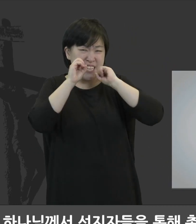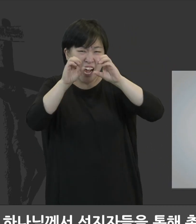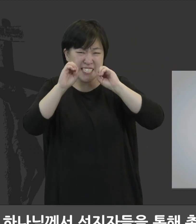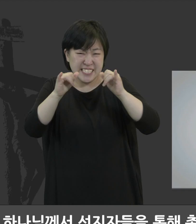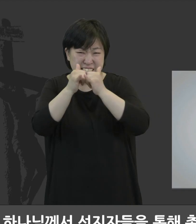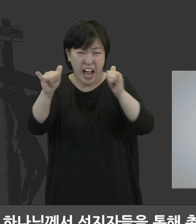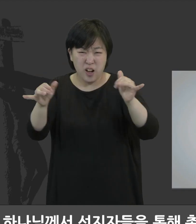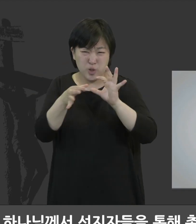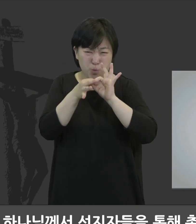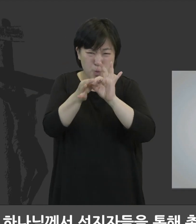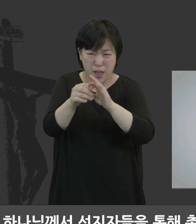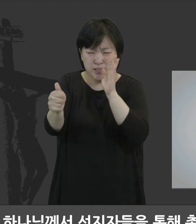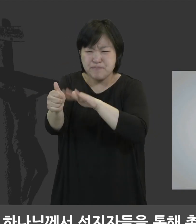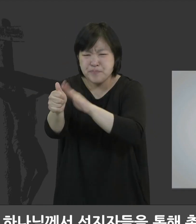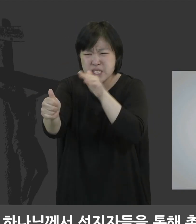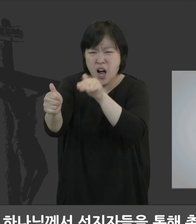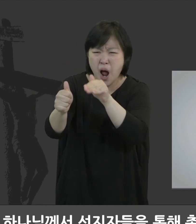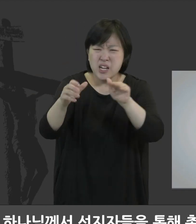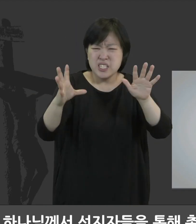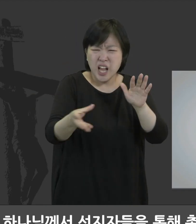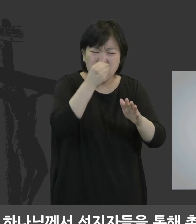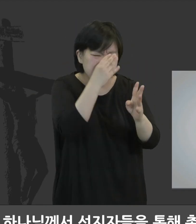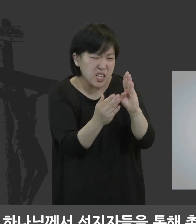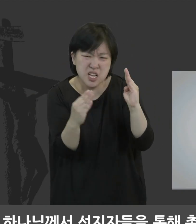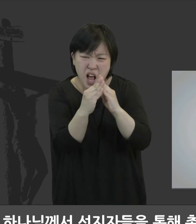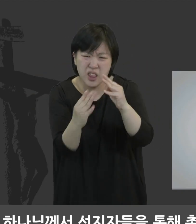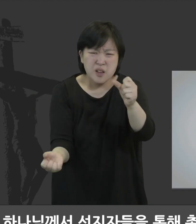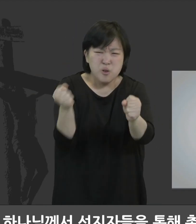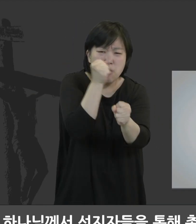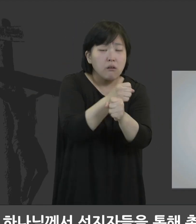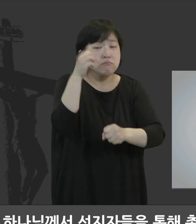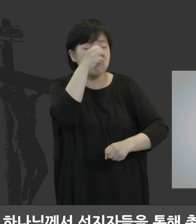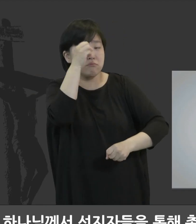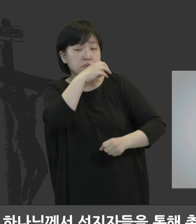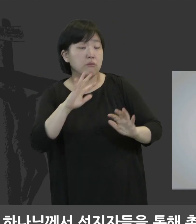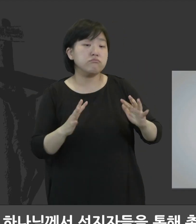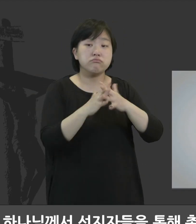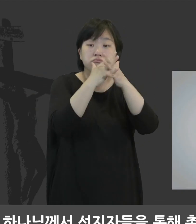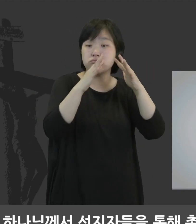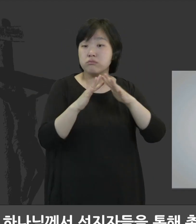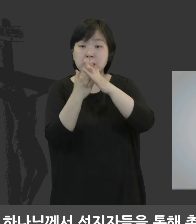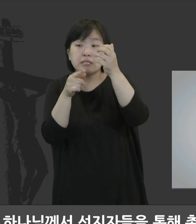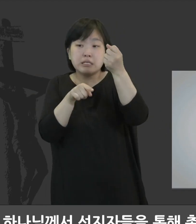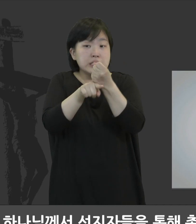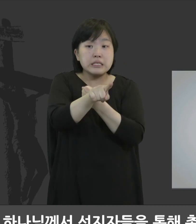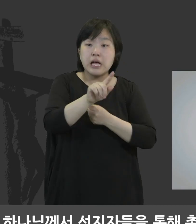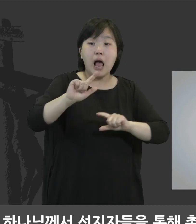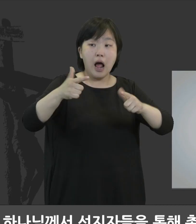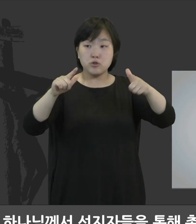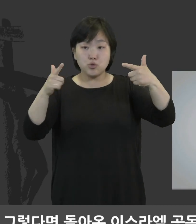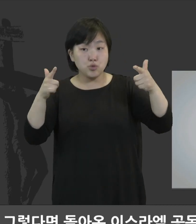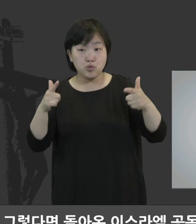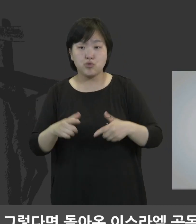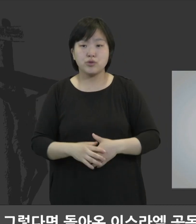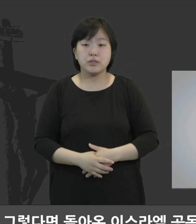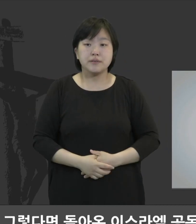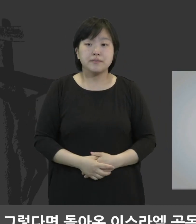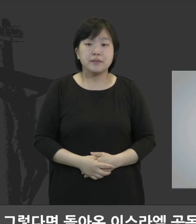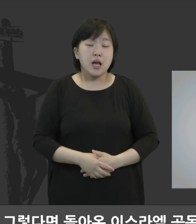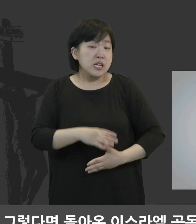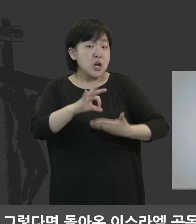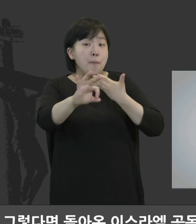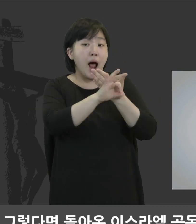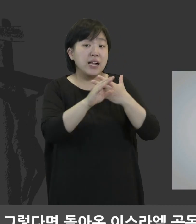통해 촉구하신 성전 재건은 단순히 성전 건물 재건축의 의미는 아니었습니다. 그렇다면